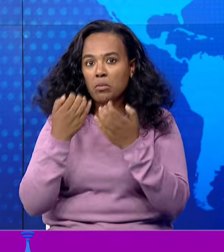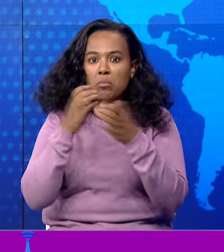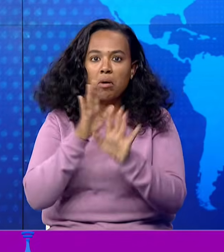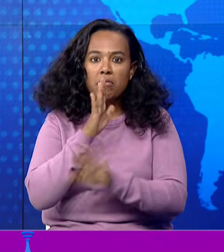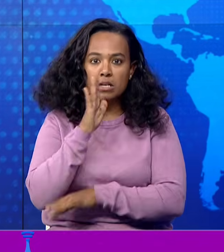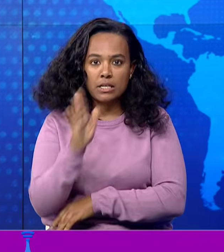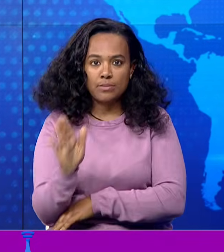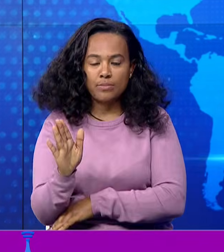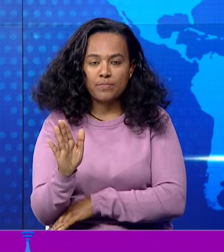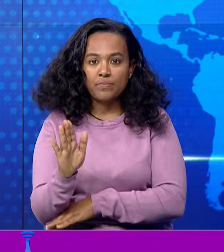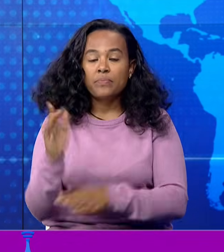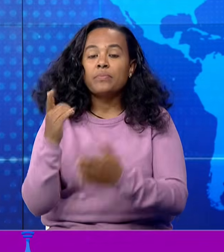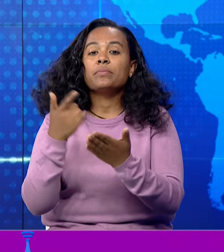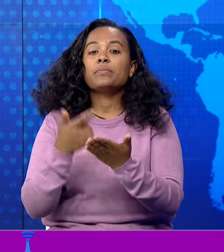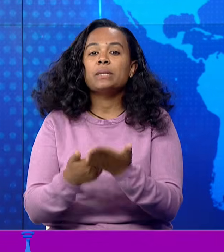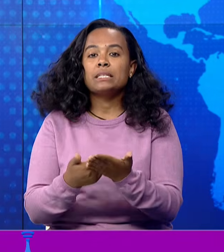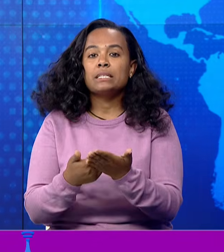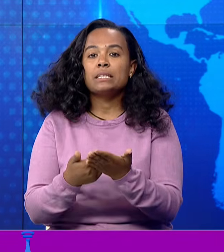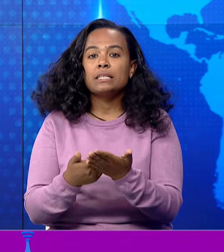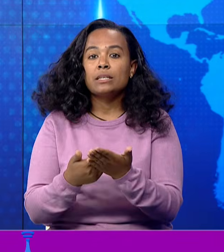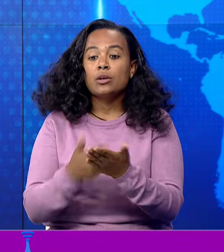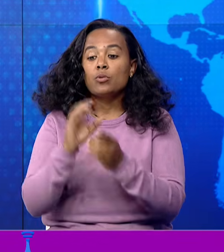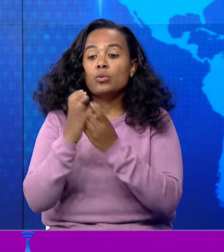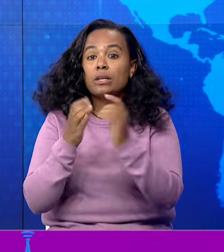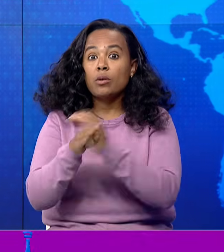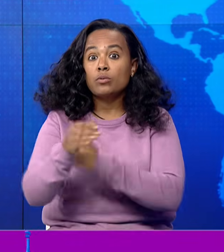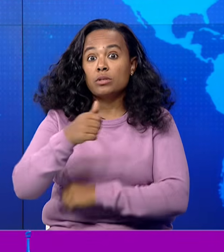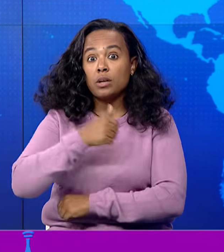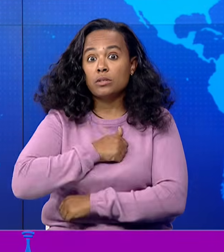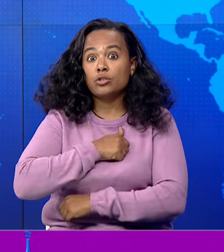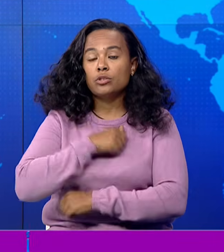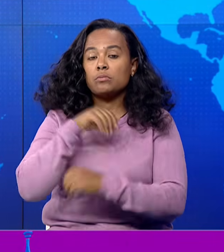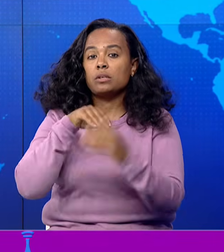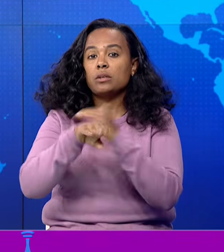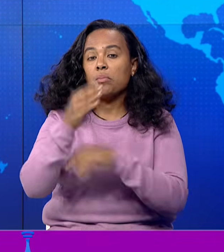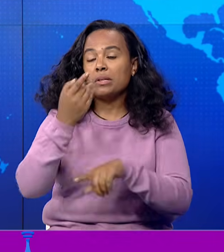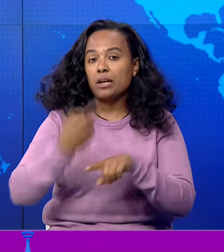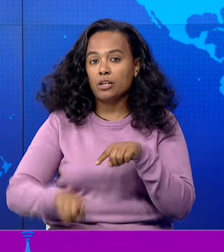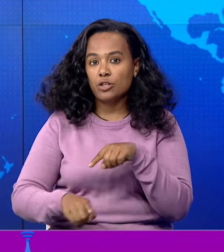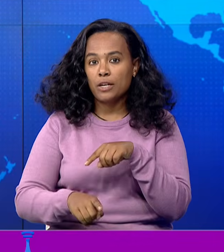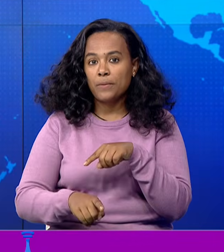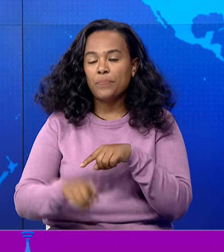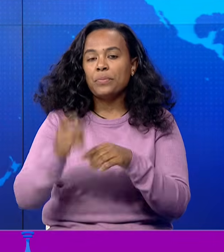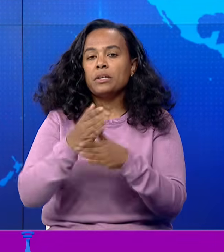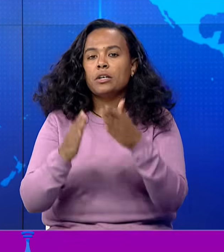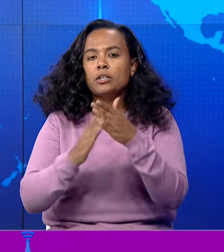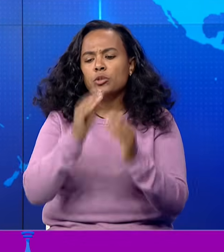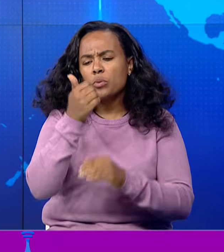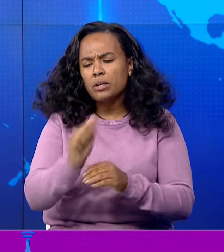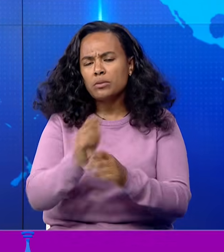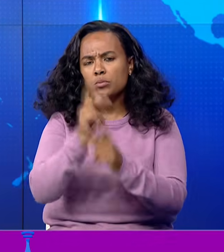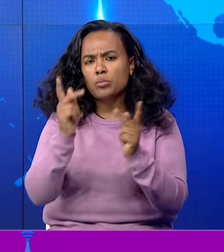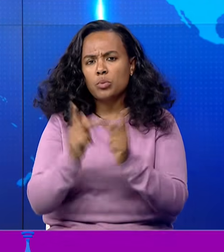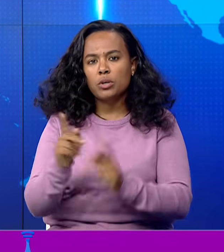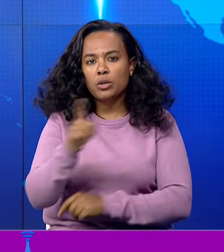ባንፈልግም በዚህ ሬስ ውስጥ ራሳችንን ማስገባት ካልቻል ደረጃው የትም ቦታ ይሁን